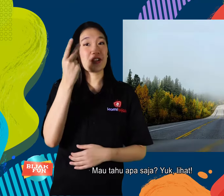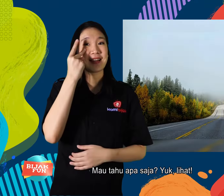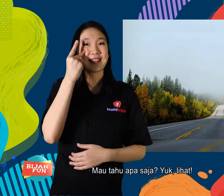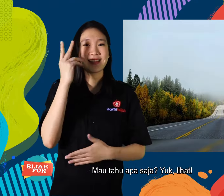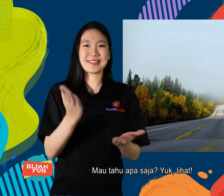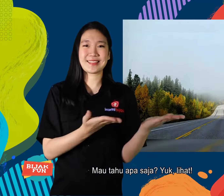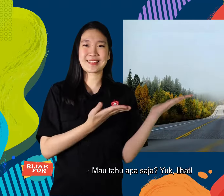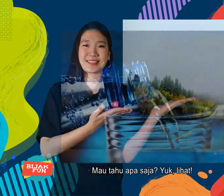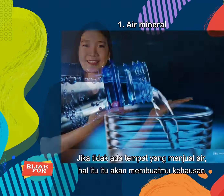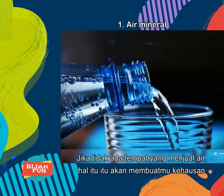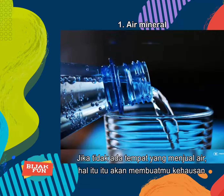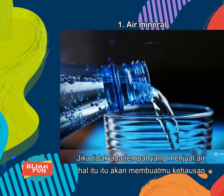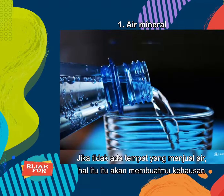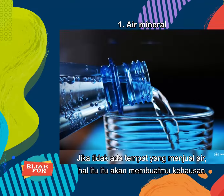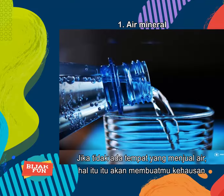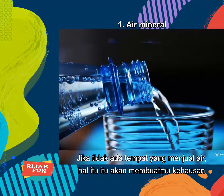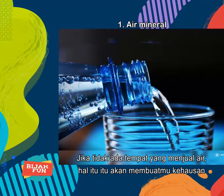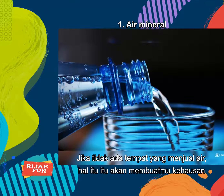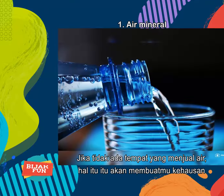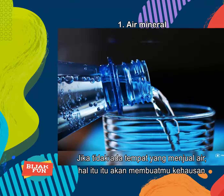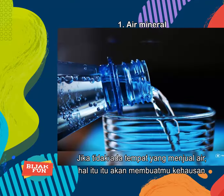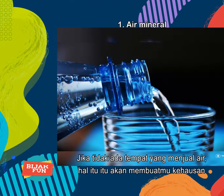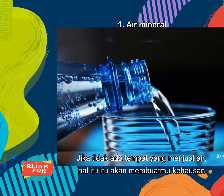lihat. Air mineral,